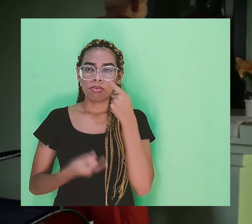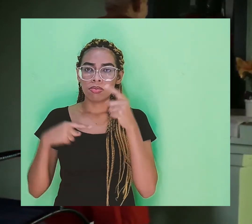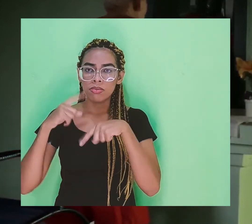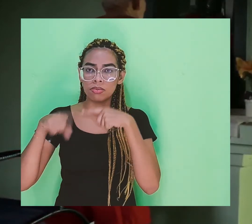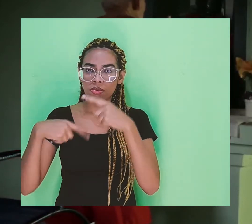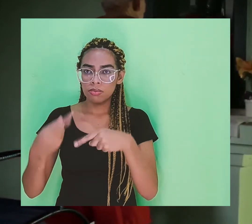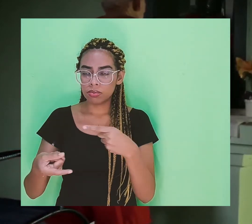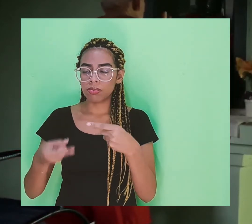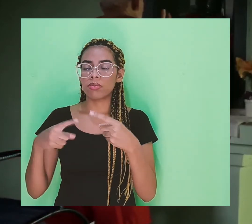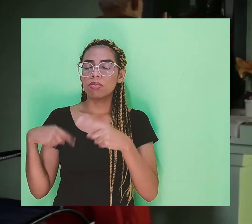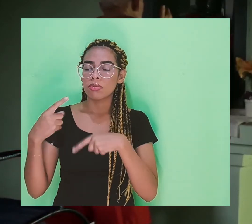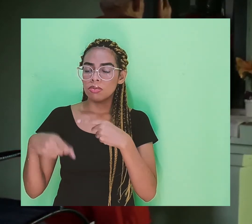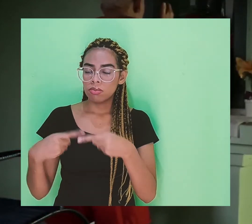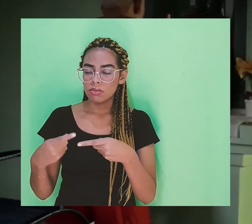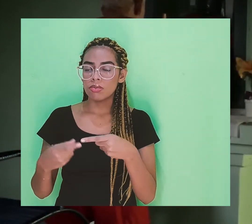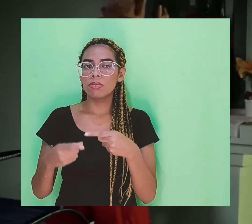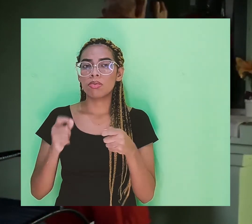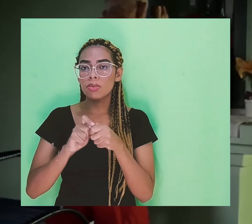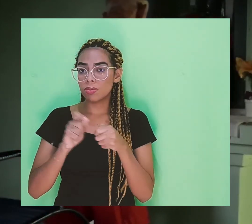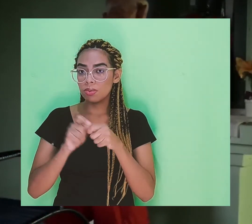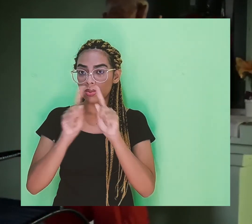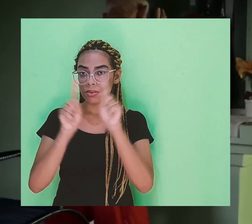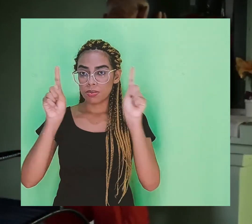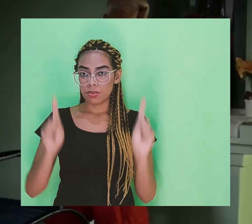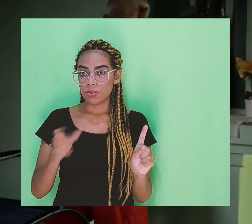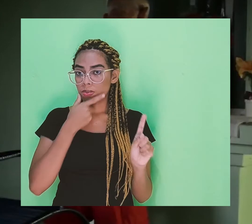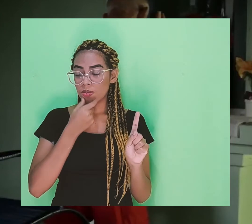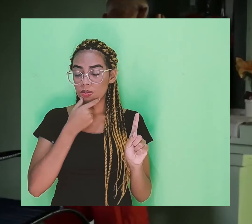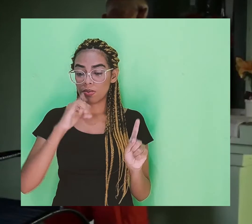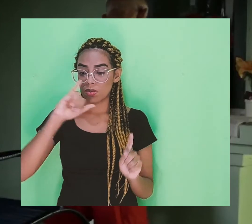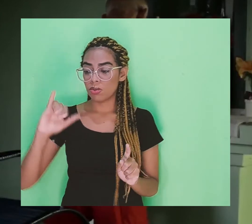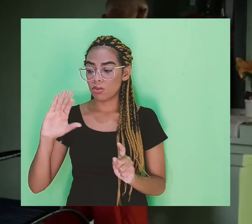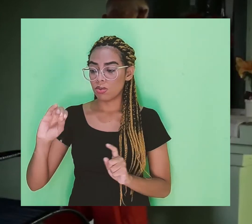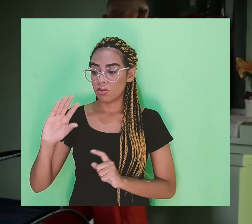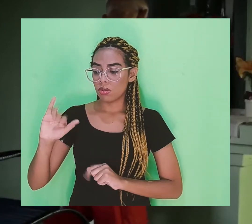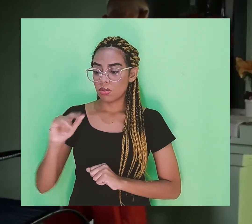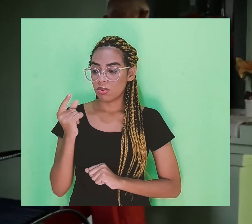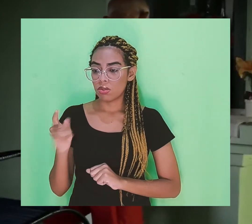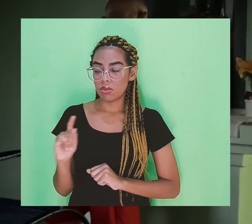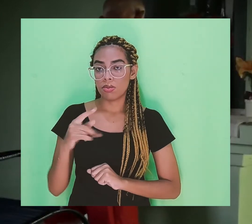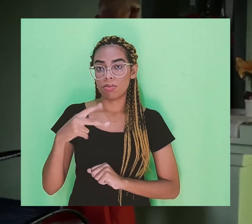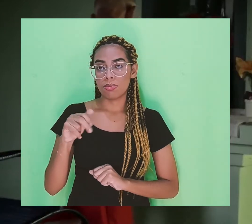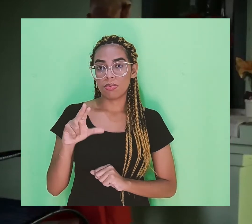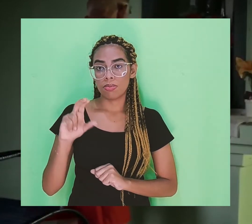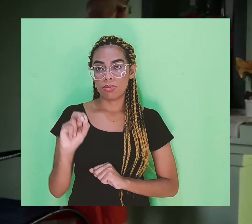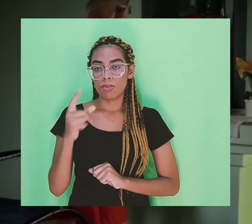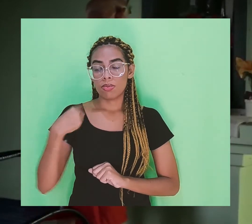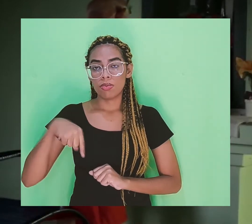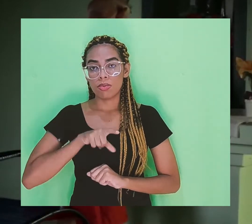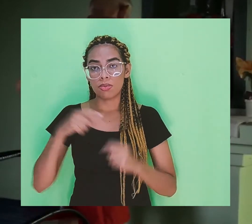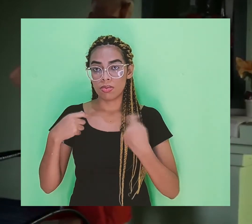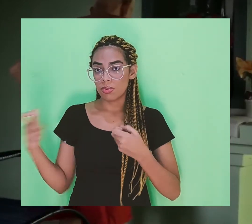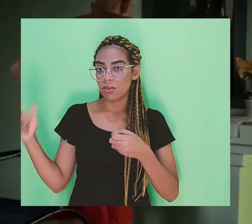projeto que era o Patrimônio para Todos, não sei se você conhece, era idealizado pelo João Paulo Vieira. E um dos módulos era você revisitar